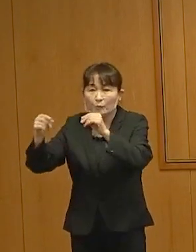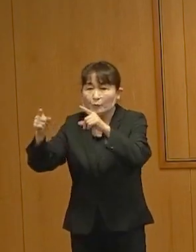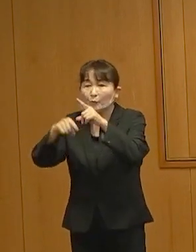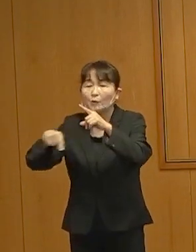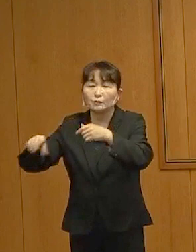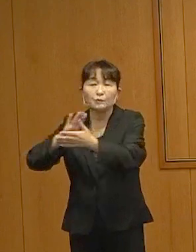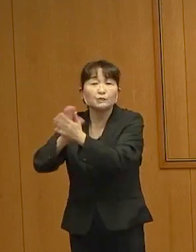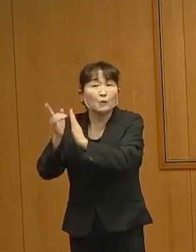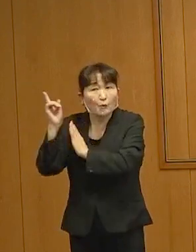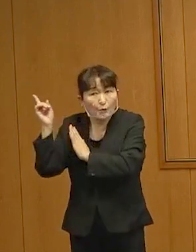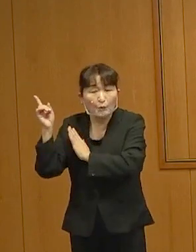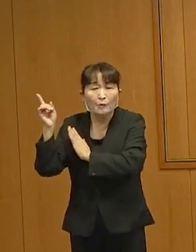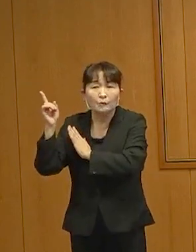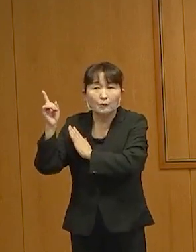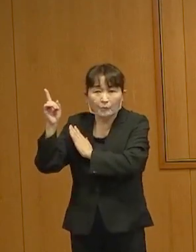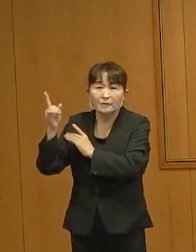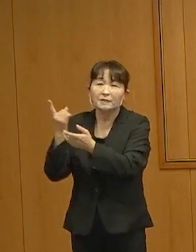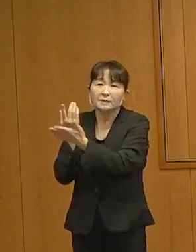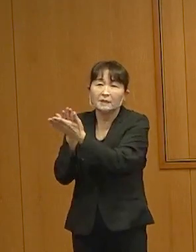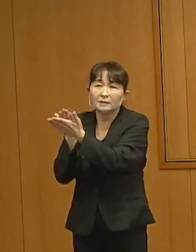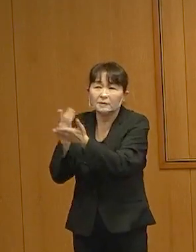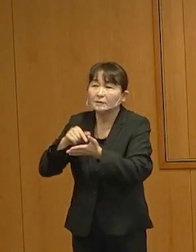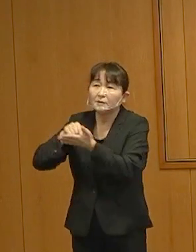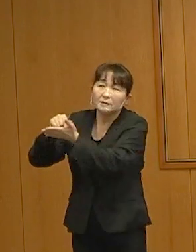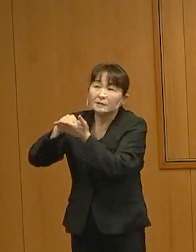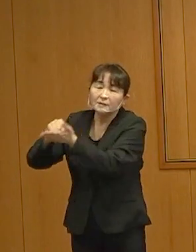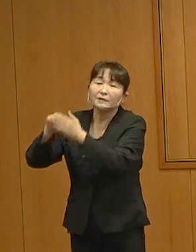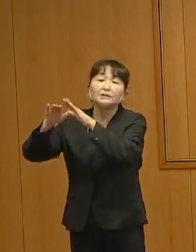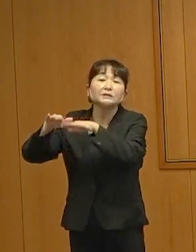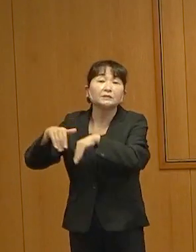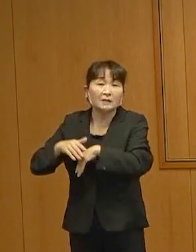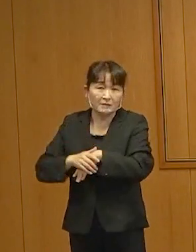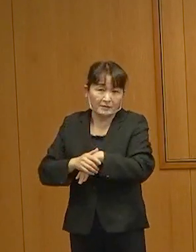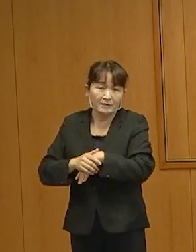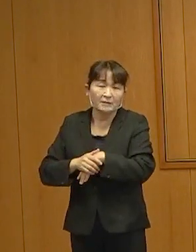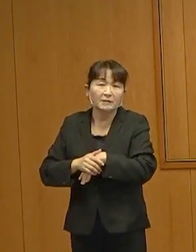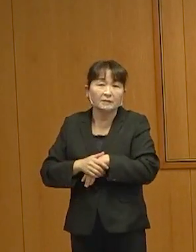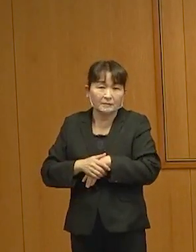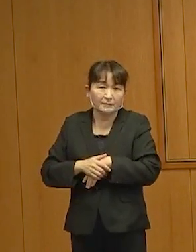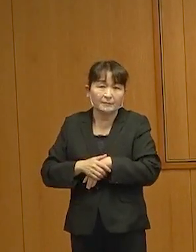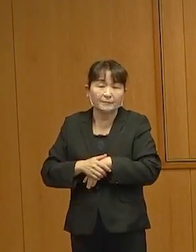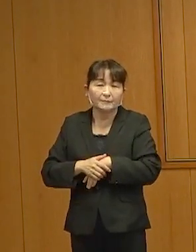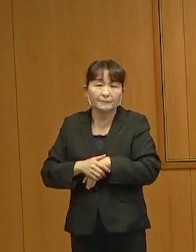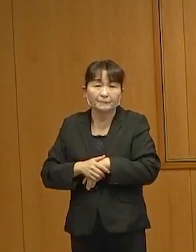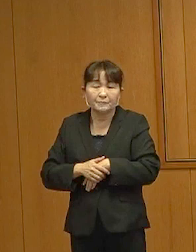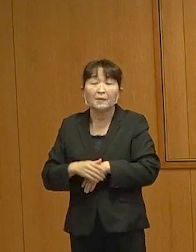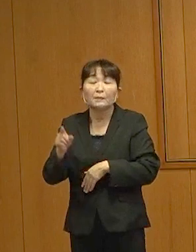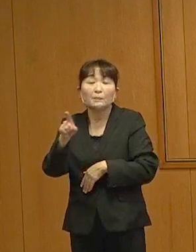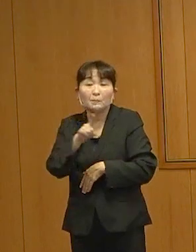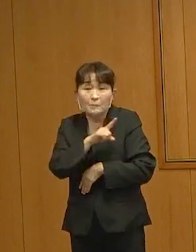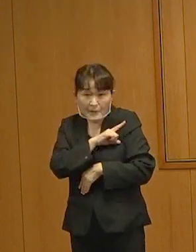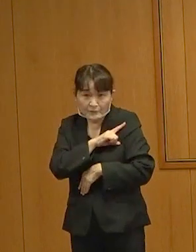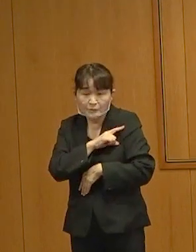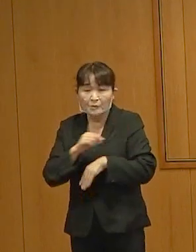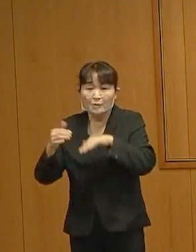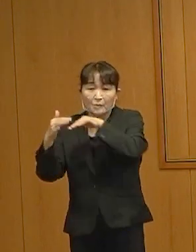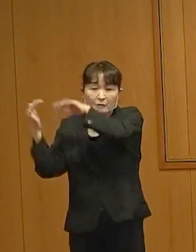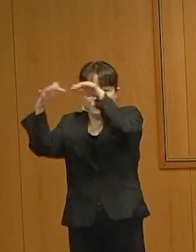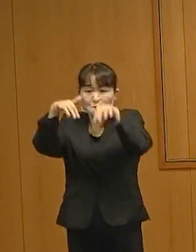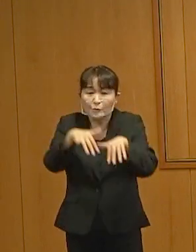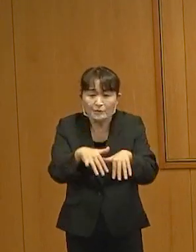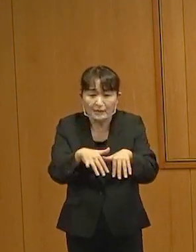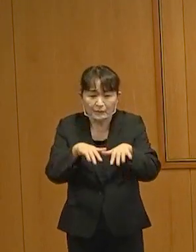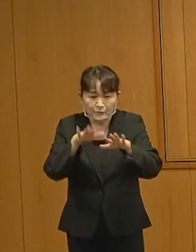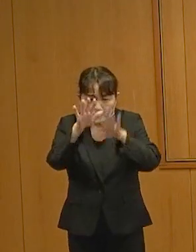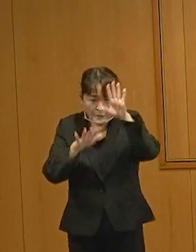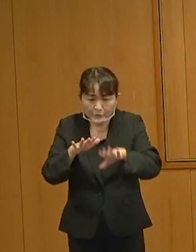通等にはもう要望差し上げたところであります。まず土砂の状況というのがしっかりと目